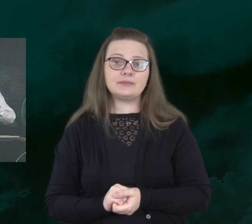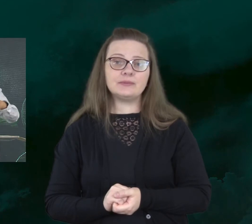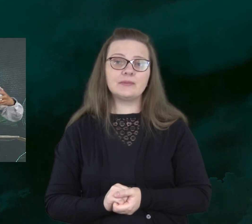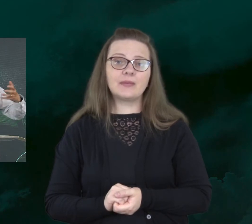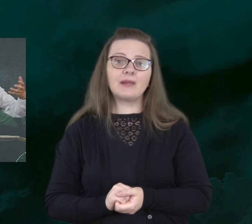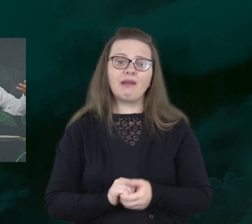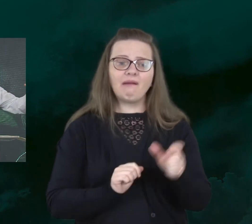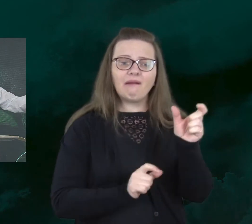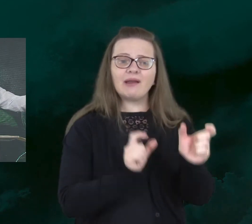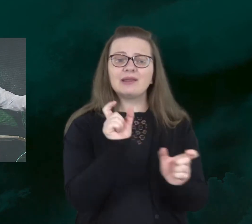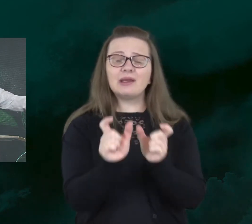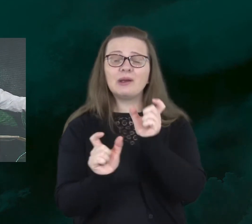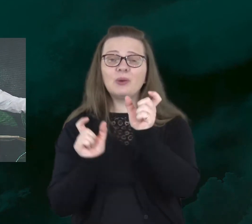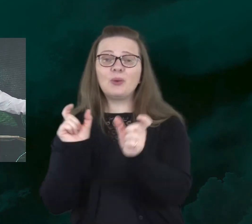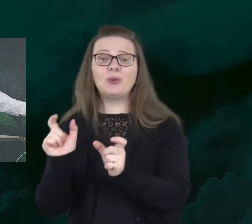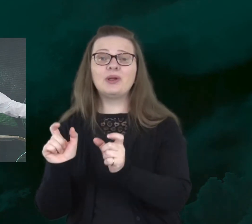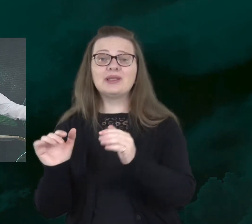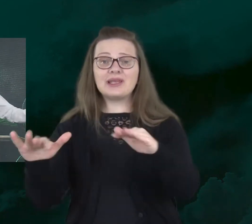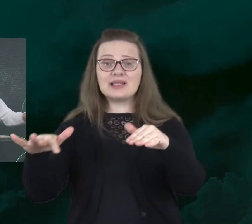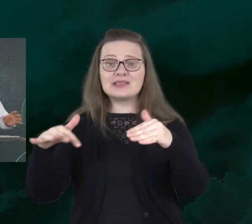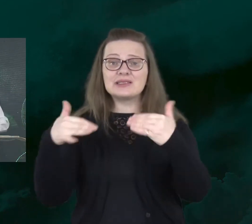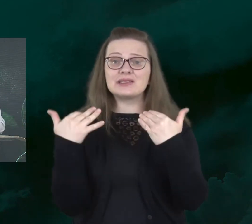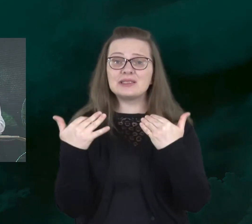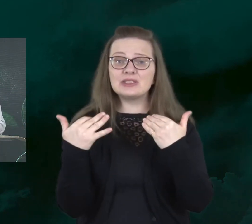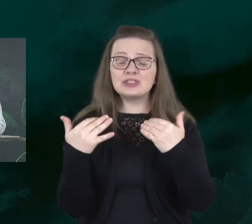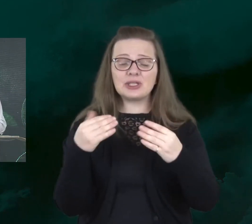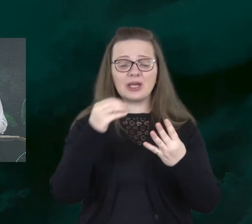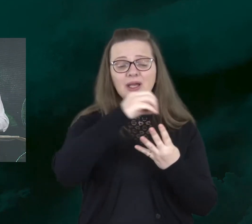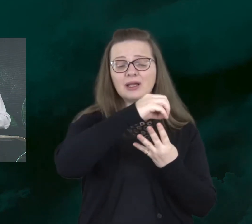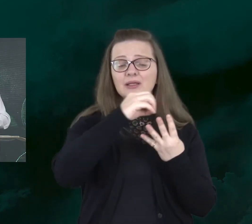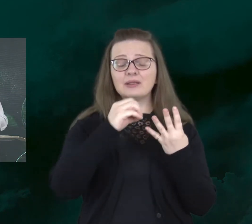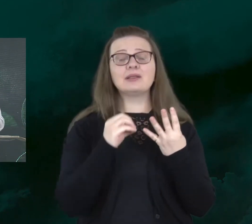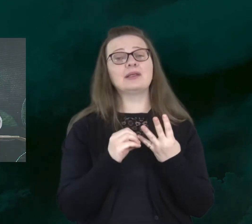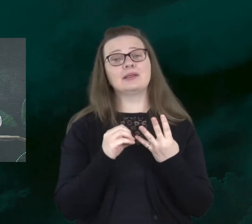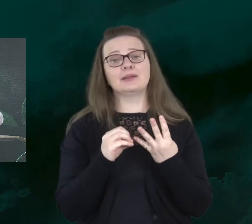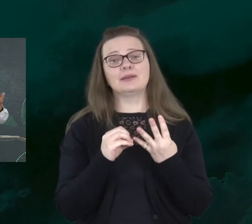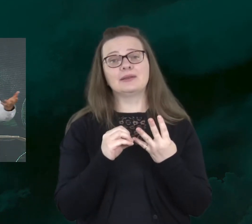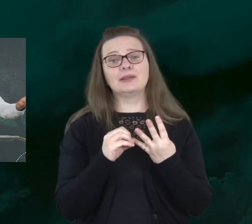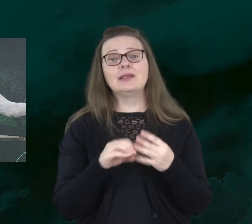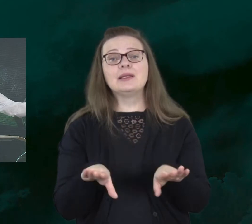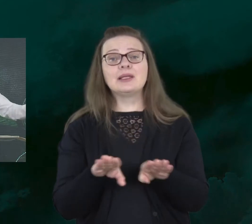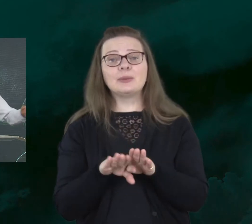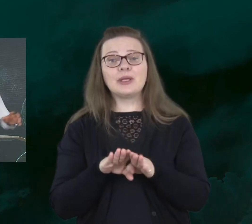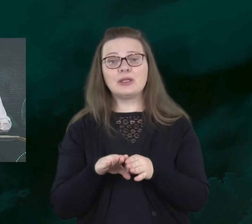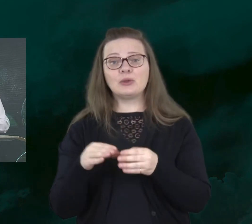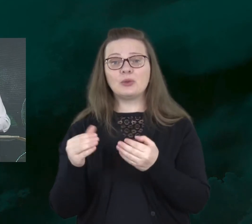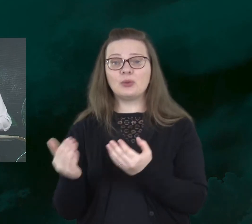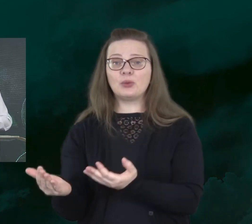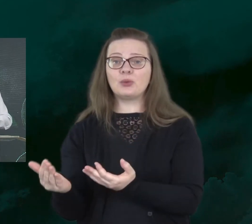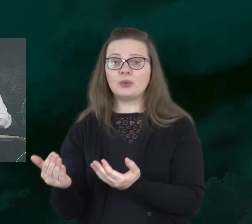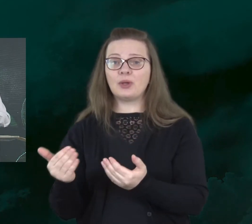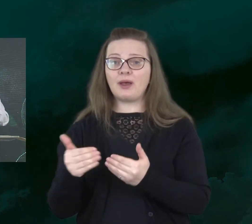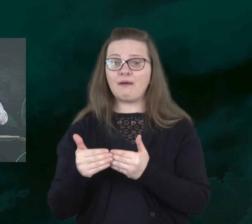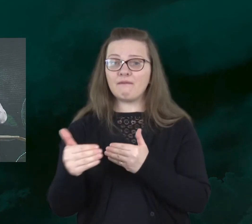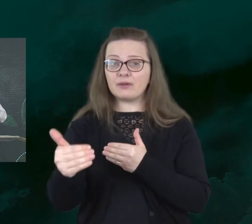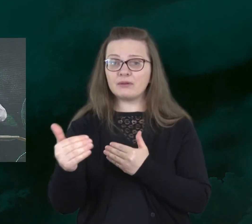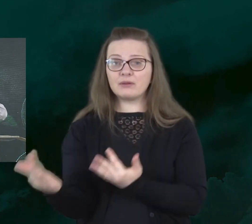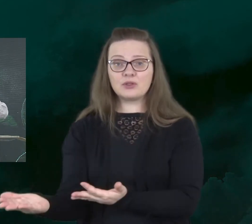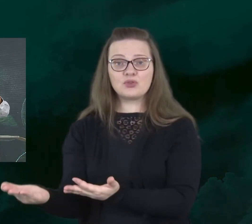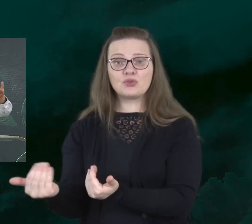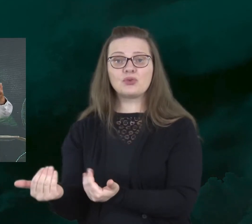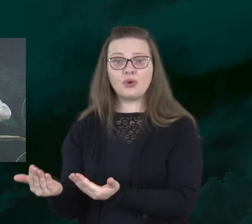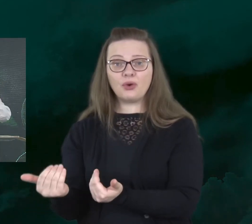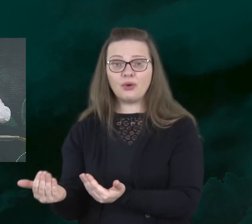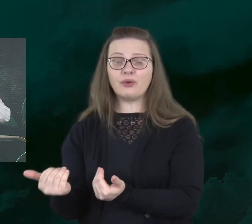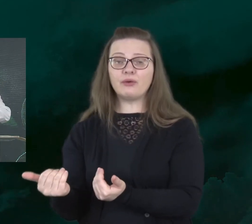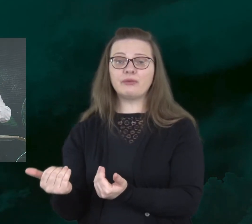meio das transmissões das mensagens do Instituto Vida para Todos, por meio do Avança Jovem, por meio de